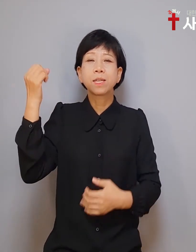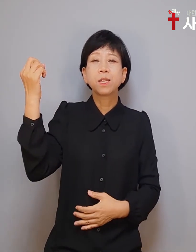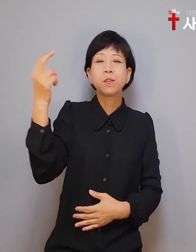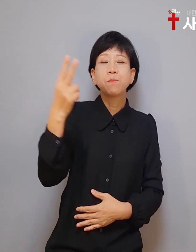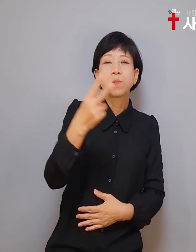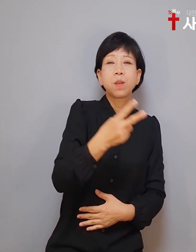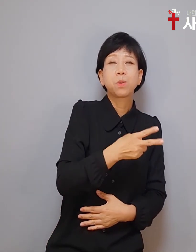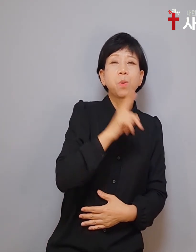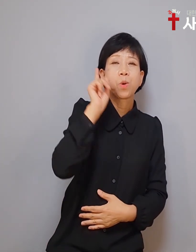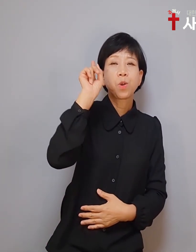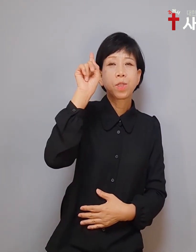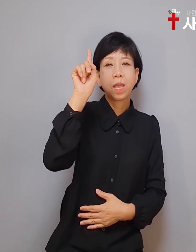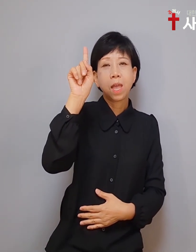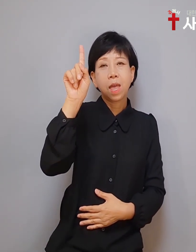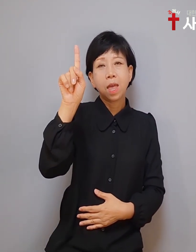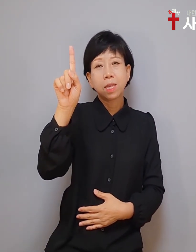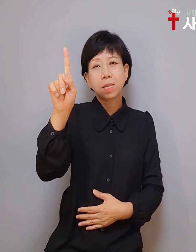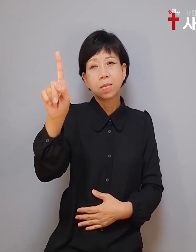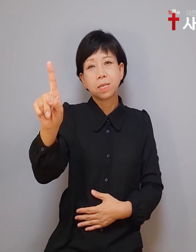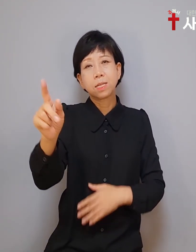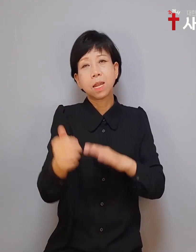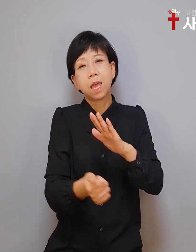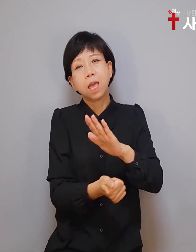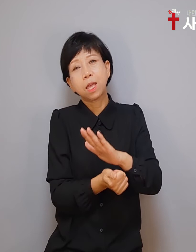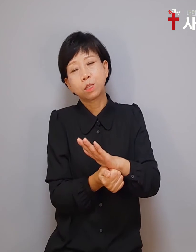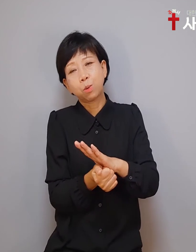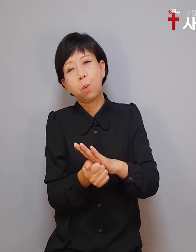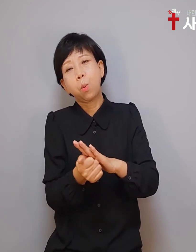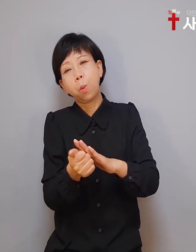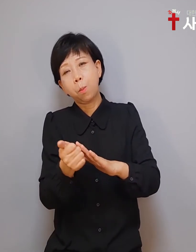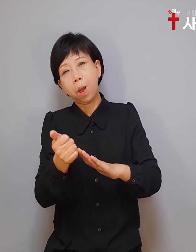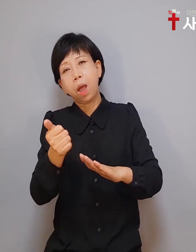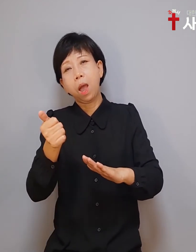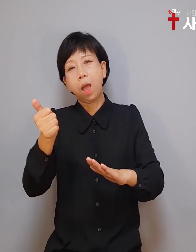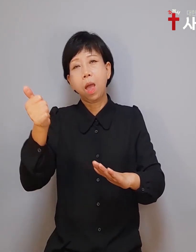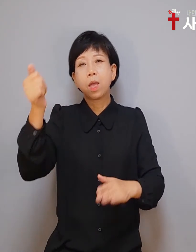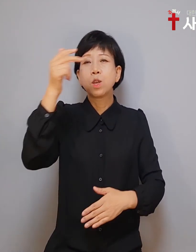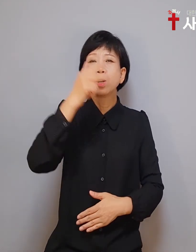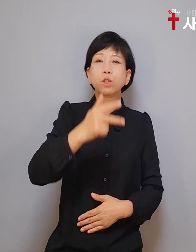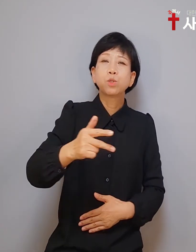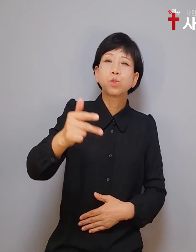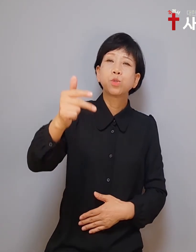오늘의 힘되고 내일의 소망